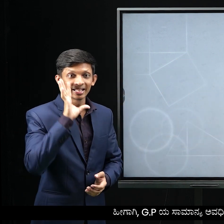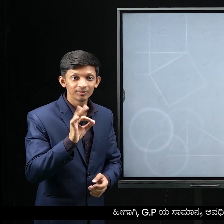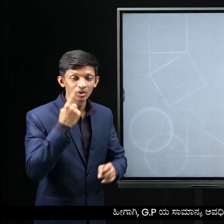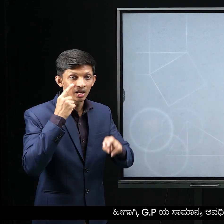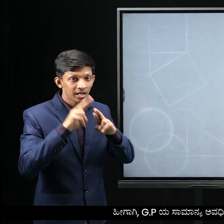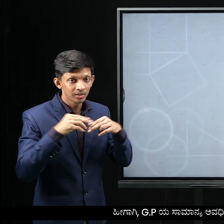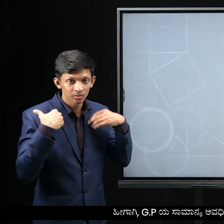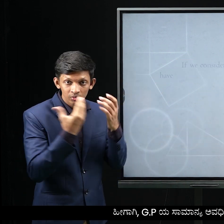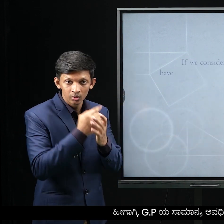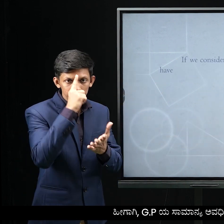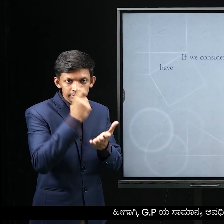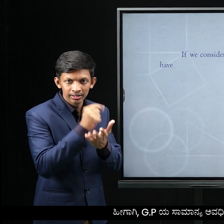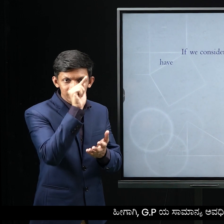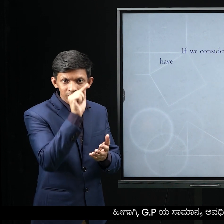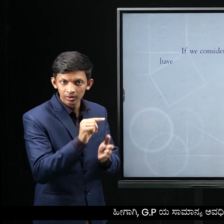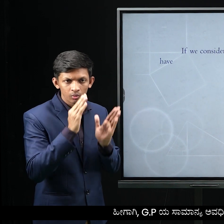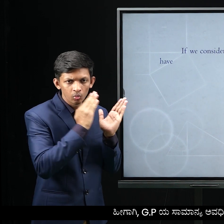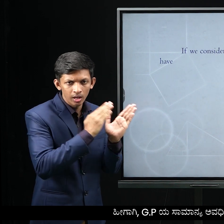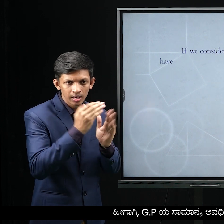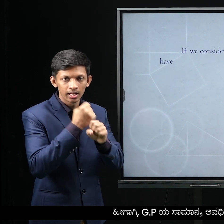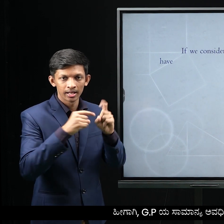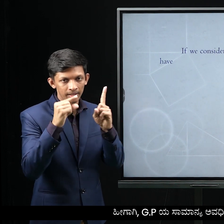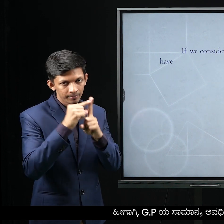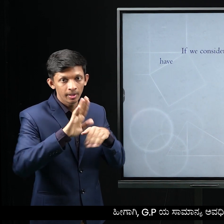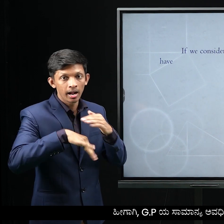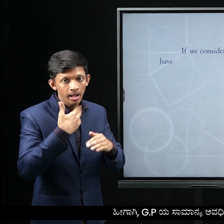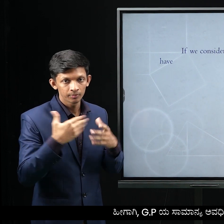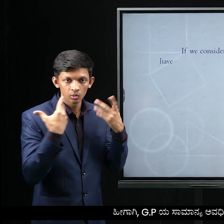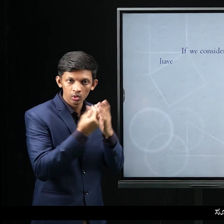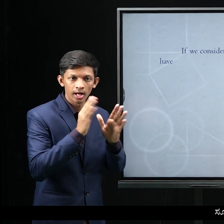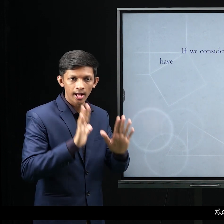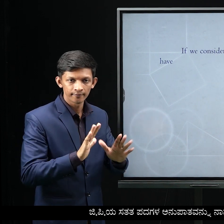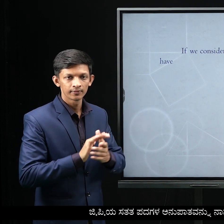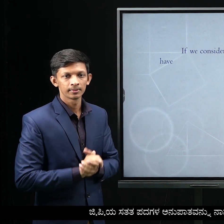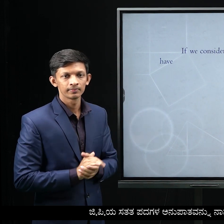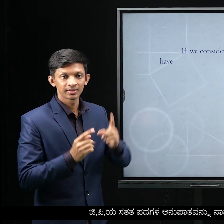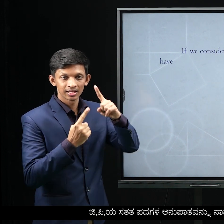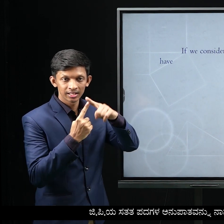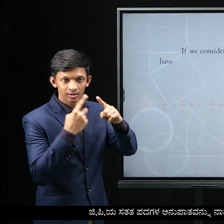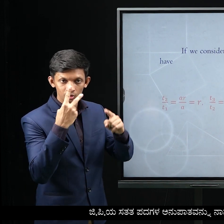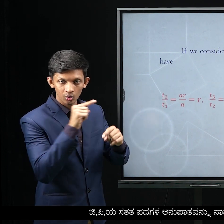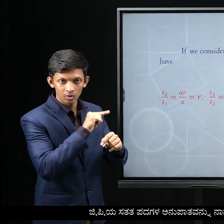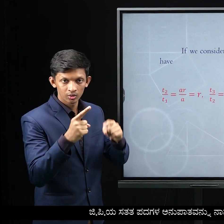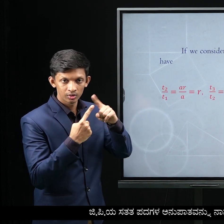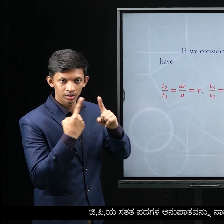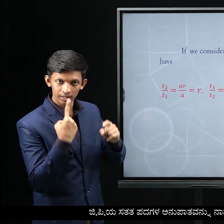ಎನ್ನೇ ಅವಧಿ TN AR ಪವರ್ n -1 ಆಗಿದೆ. ಸೂಚನೆ: ಜಿಪಿಯ ಸತತ ಪದಗಳ ಅನುಪಾತವನ್ನು